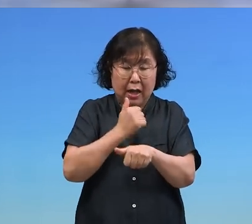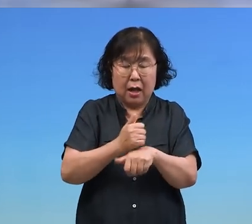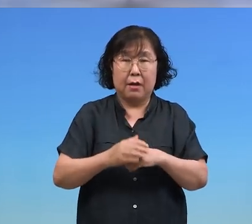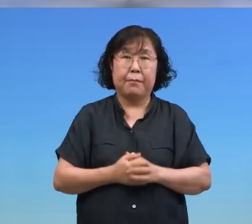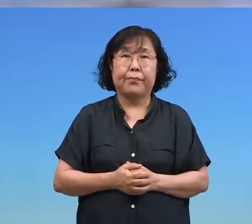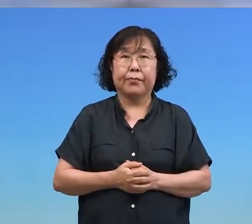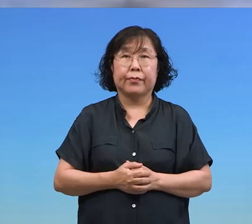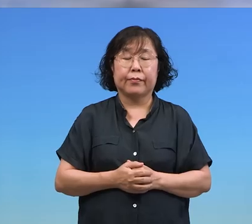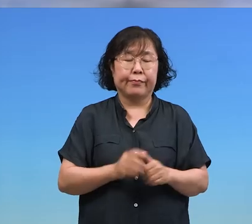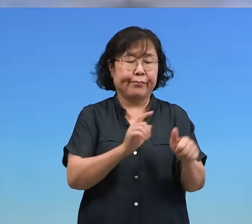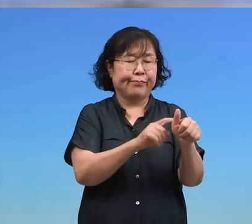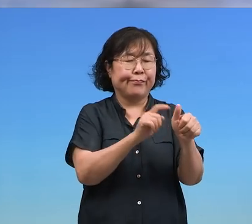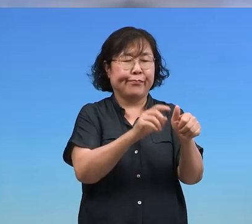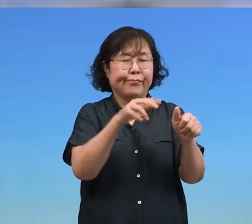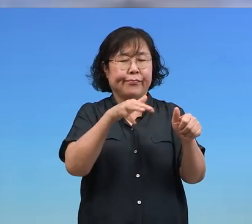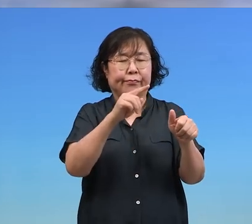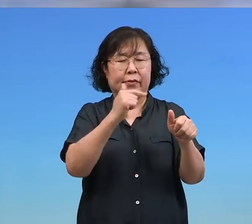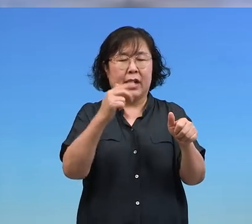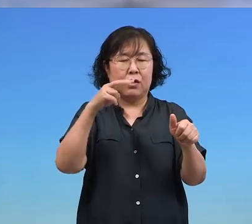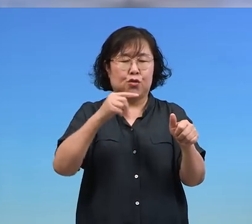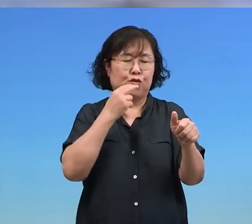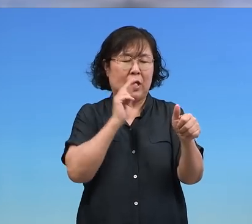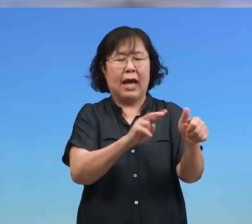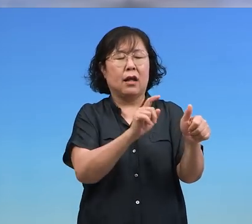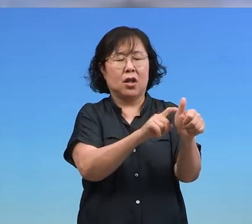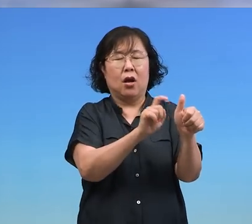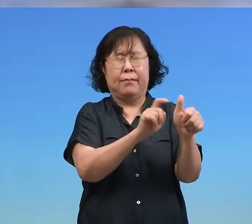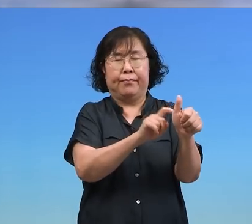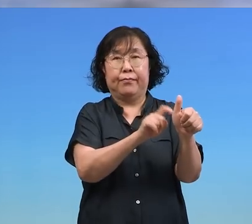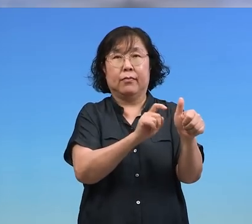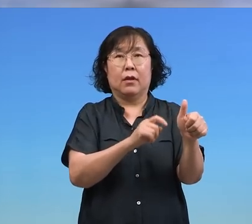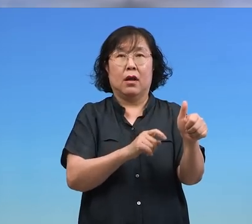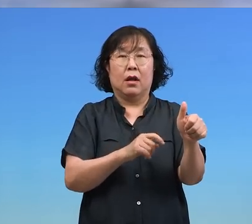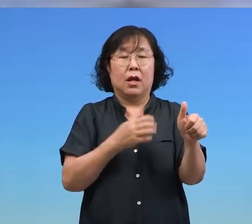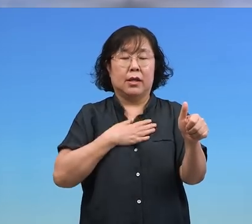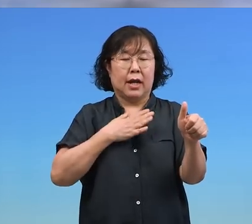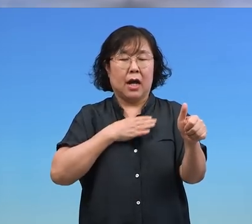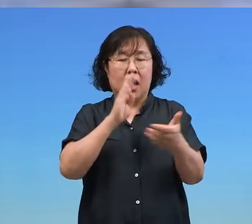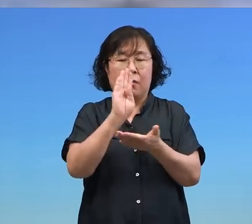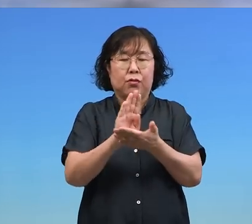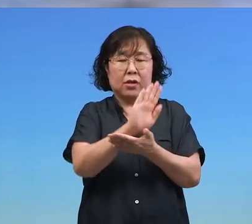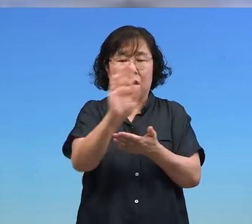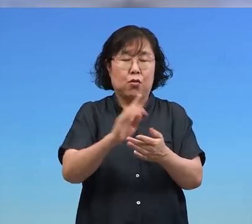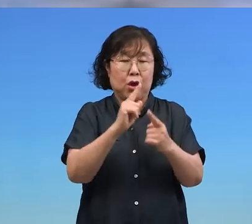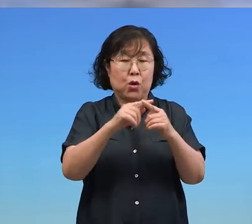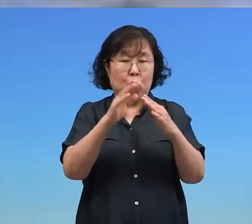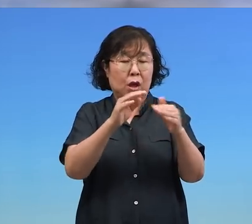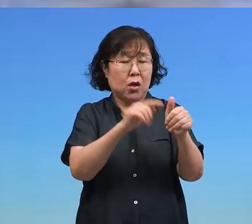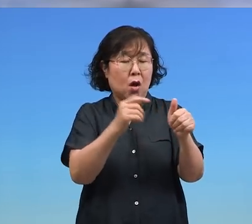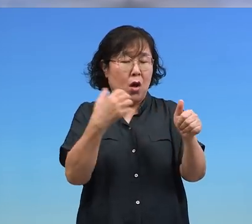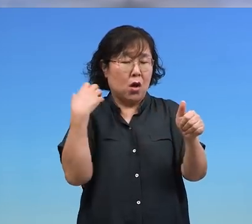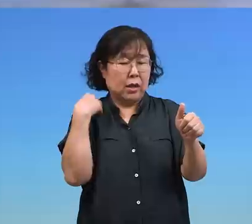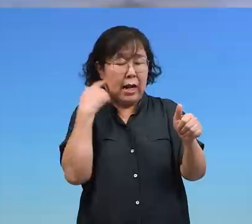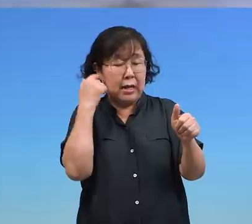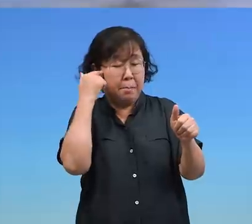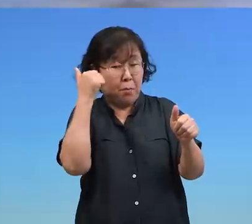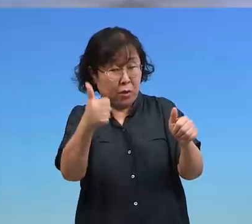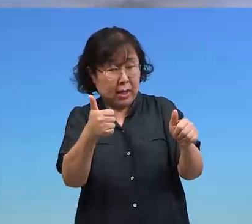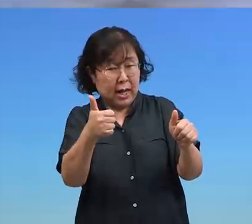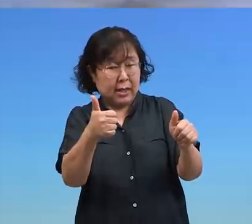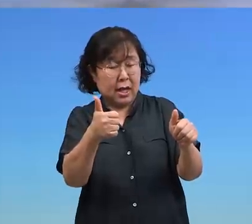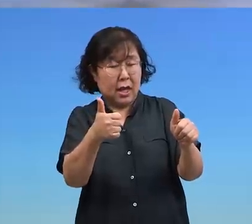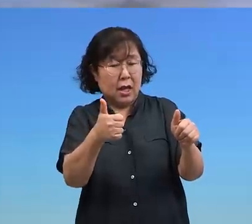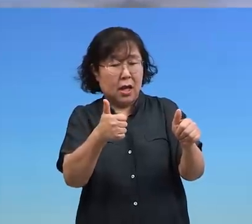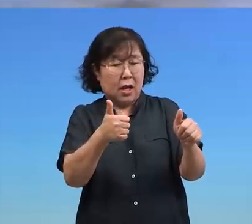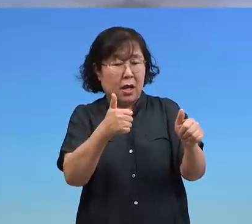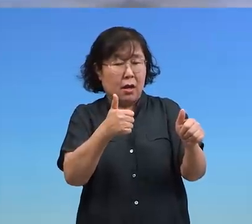이것도 아닐 것 같고 찬수야 내가 분당 우리 계를 단위 목사로 세울 때 이걸